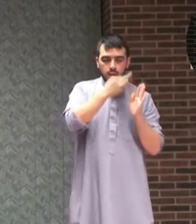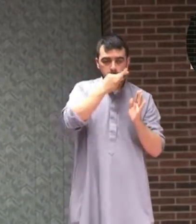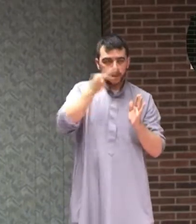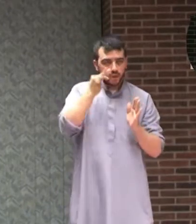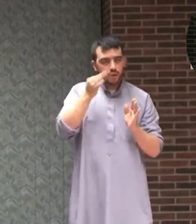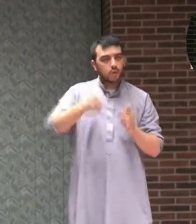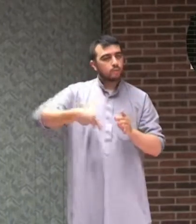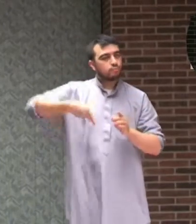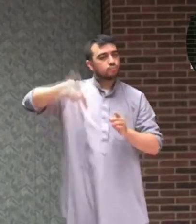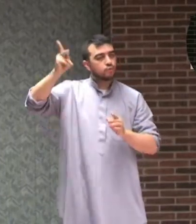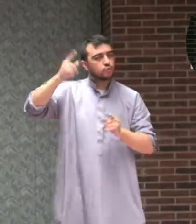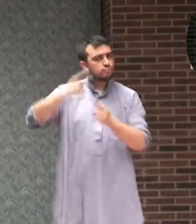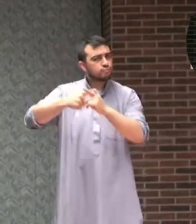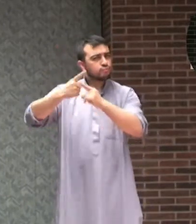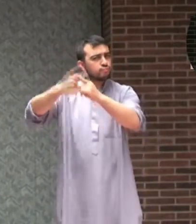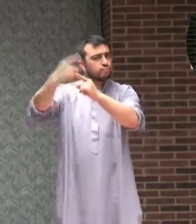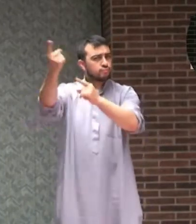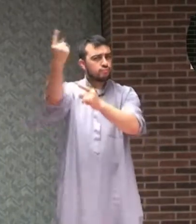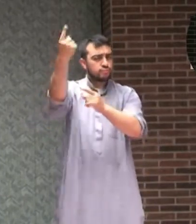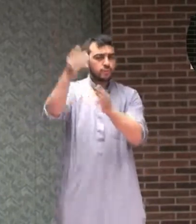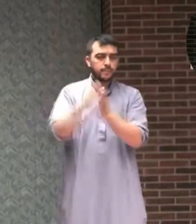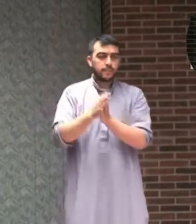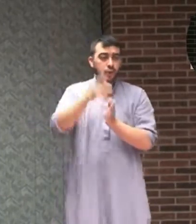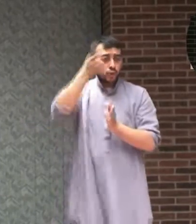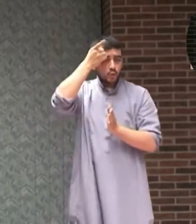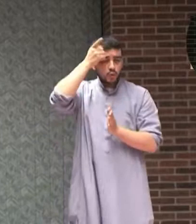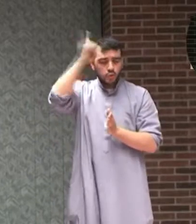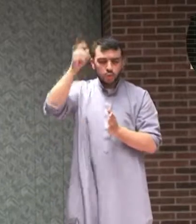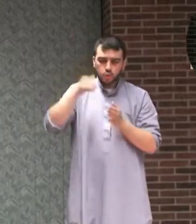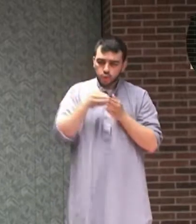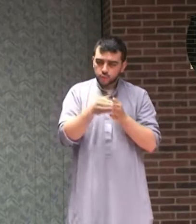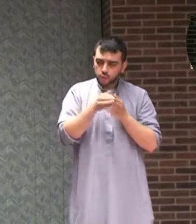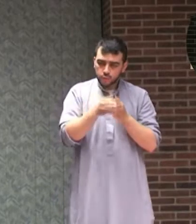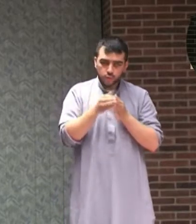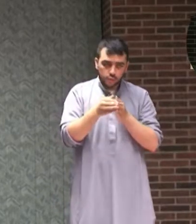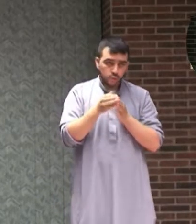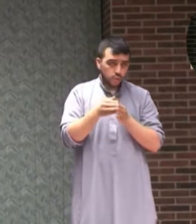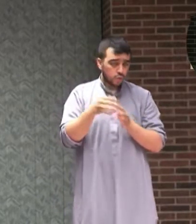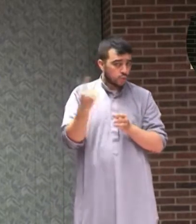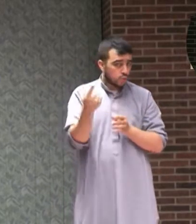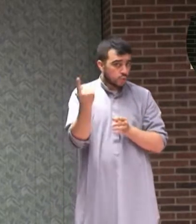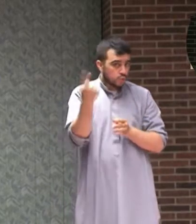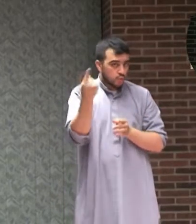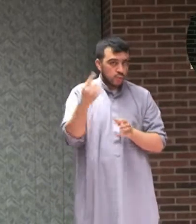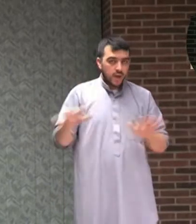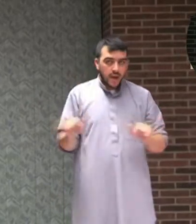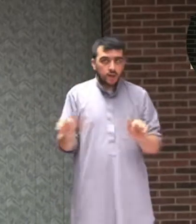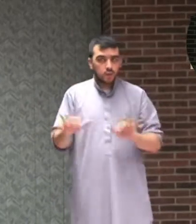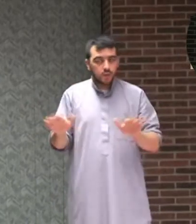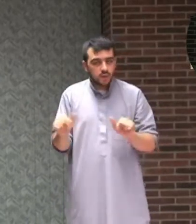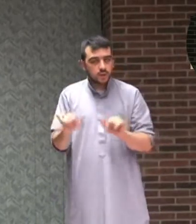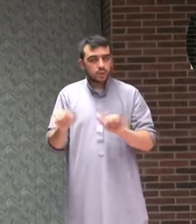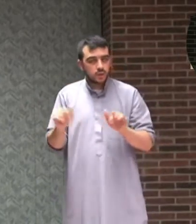lorsque il nous donne des occasions durant l'année que pour pouvoir augmenter encore cela bien davantage.